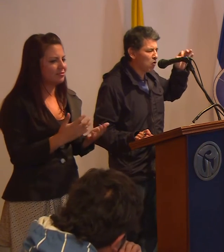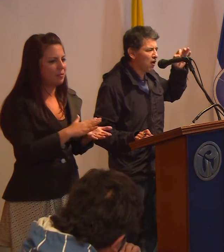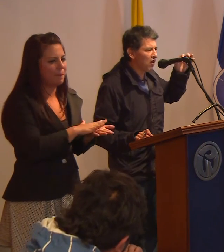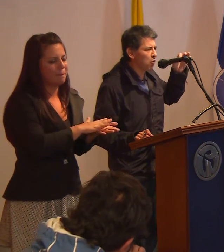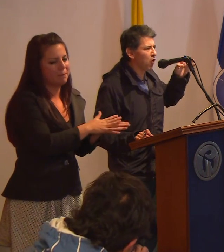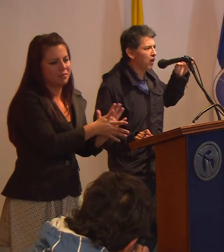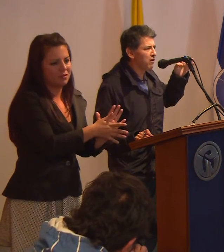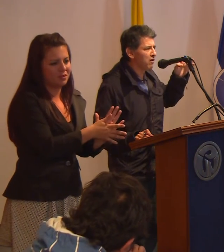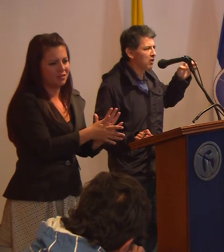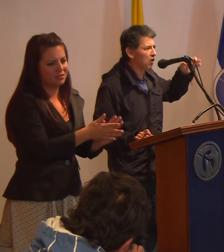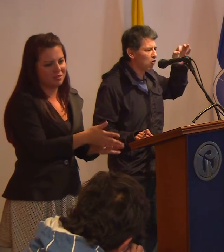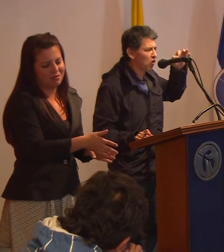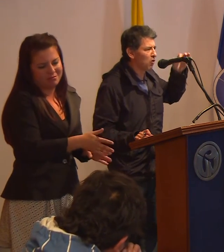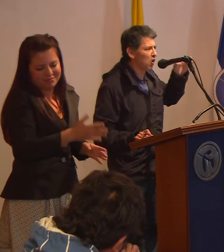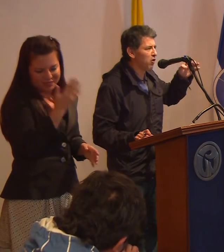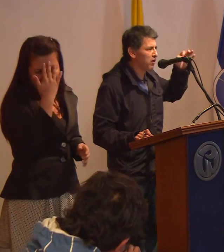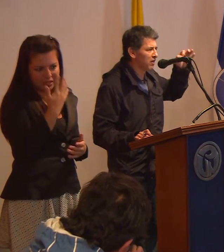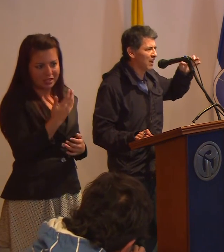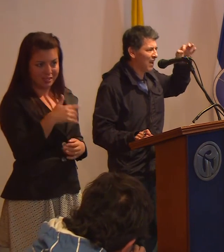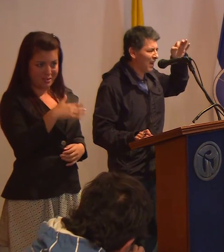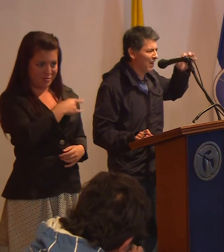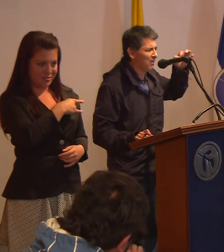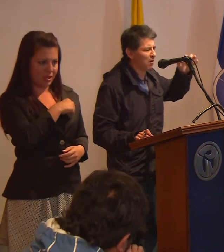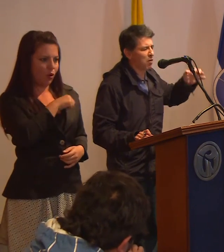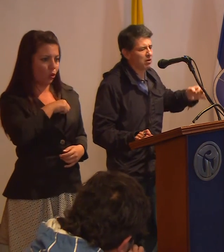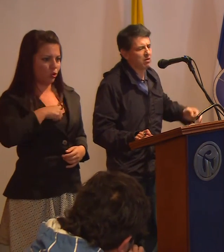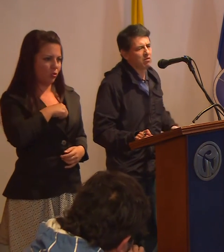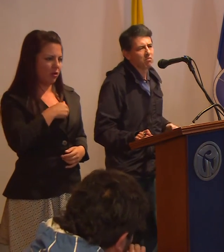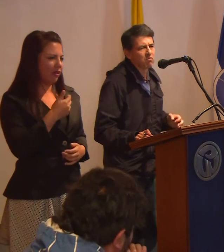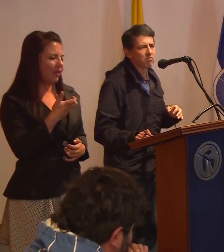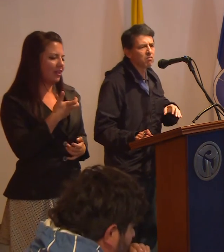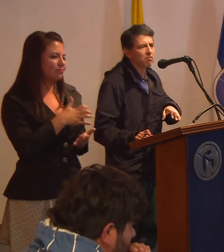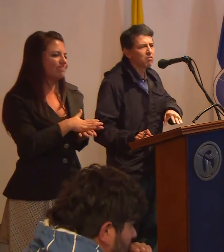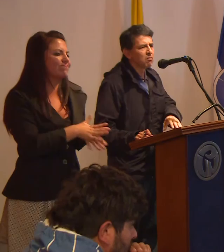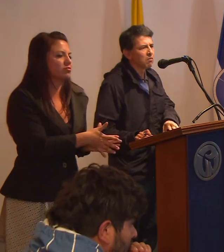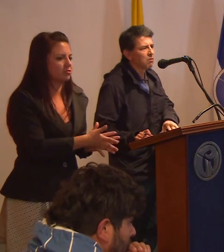jamás, alguna vez pudo haber existido de autonomía universitaria en este país.